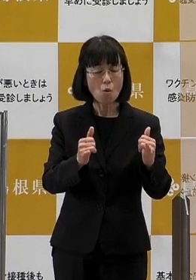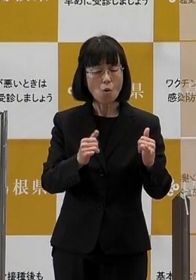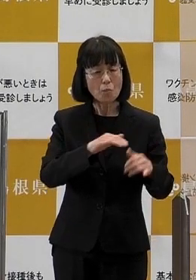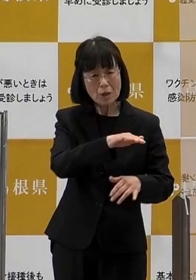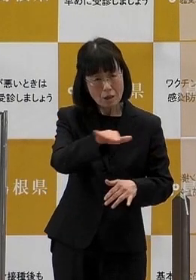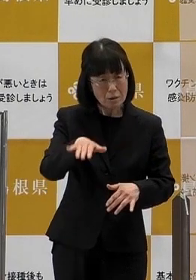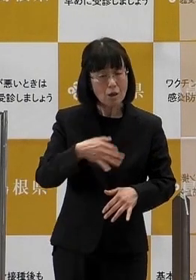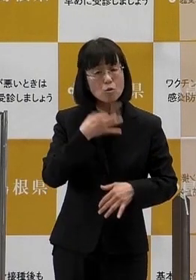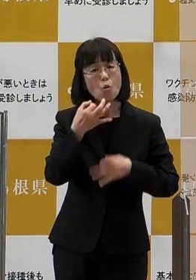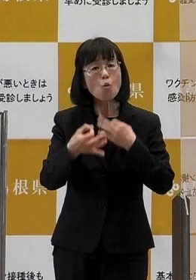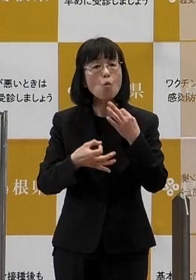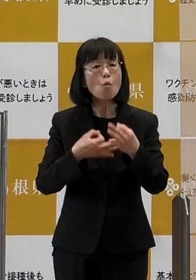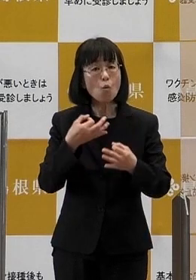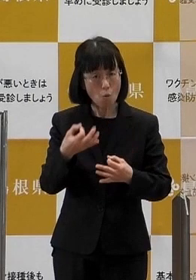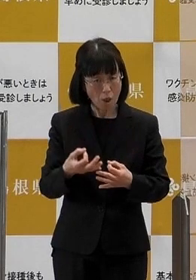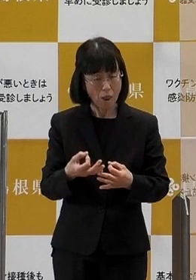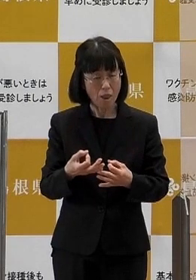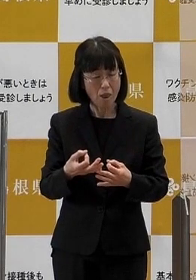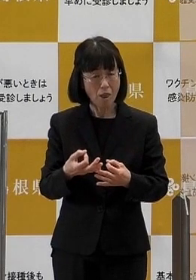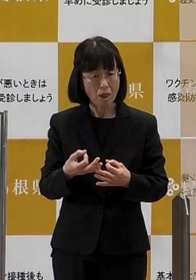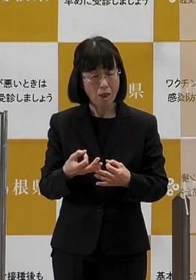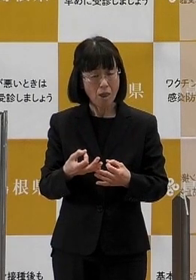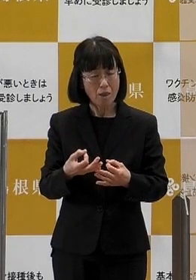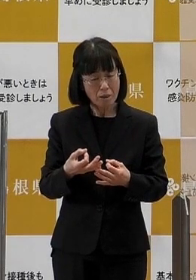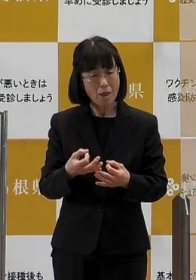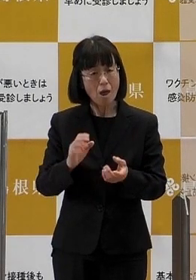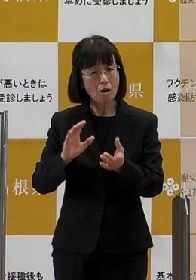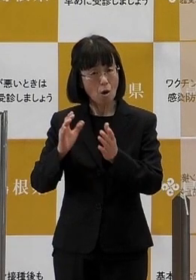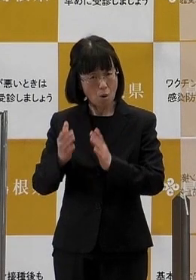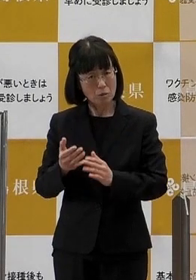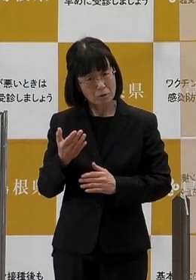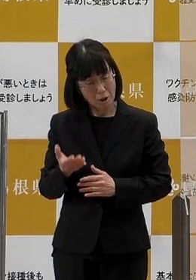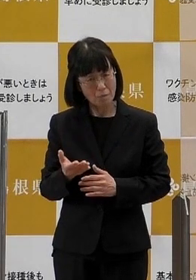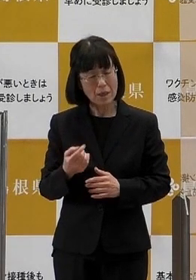できないじゃないですか。まあ、県知事としては言いましたよ。